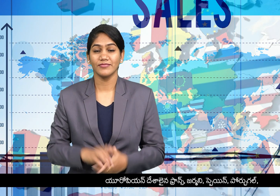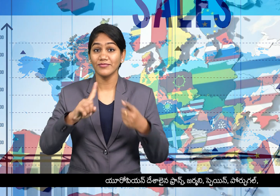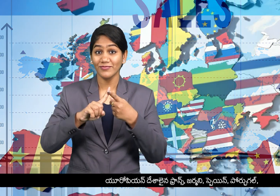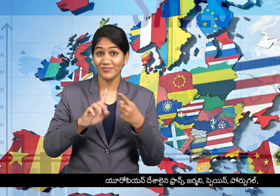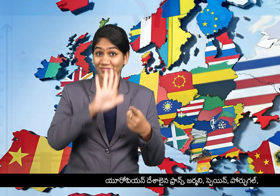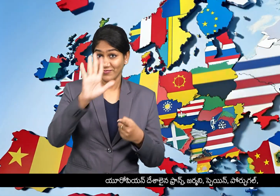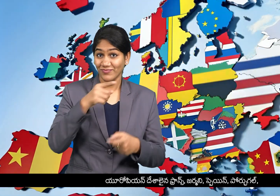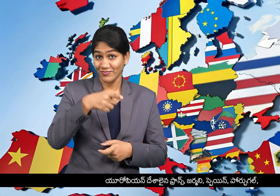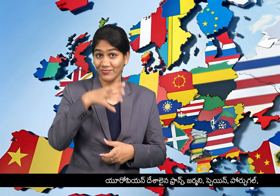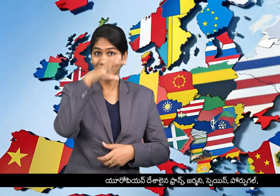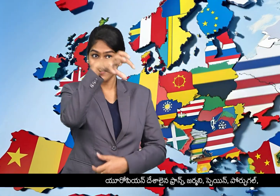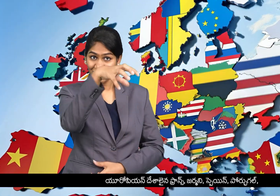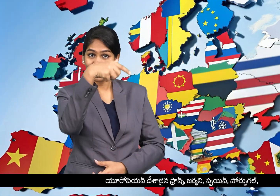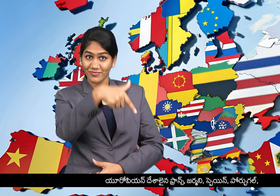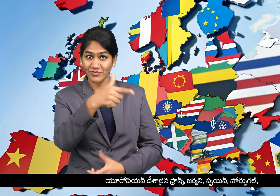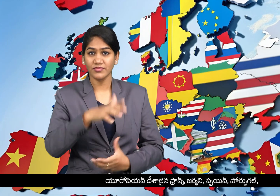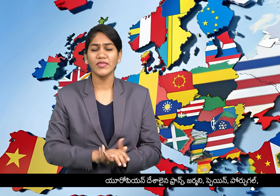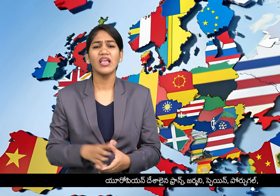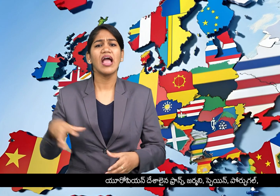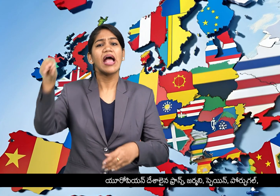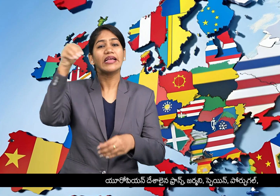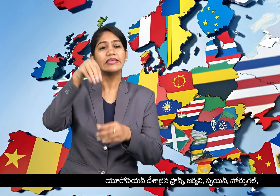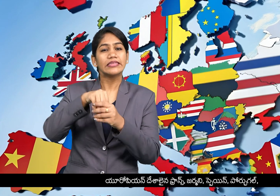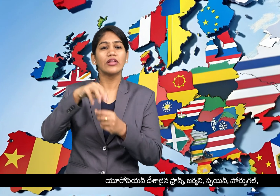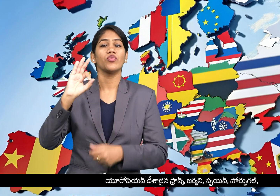యూరోపియన్ దేశాలైన ఫ్రాన్స్, జర్మనీ, స్పెయిన్, పోర్చుగల్,